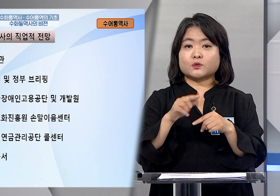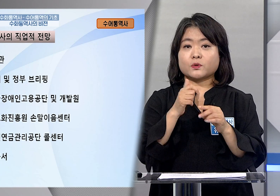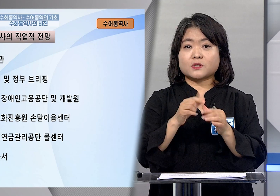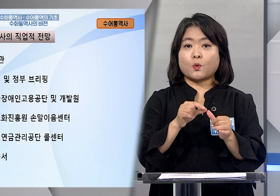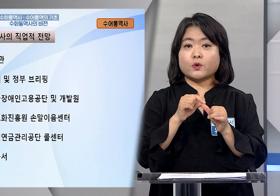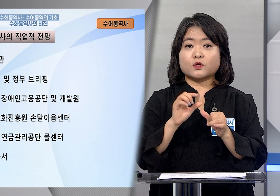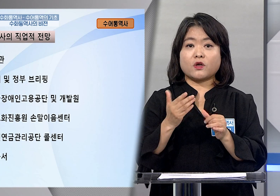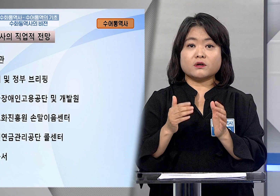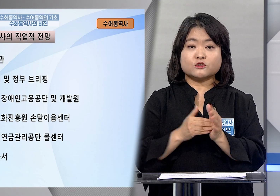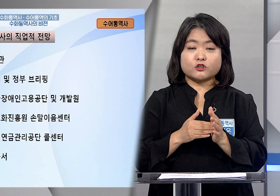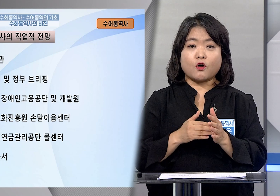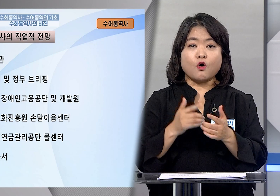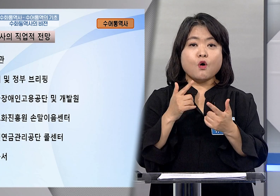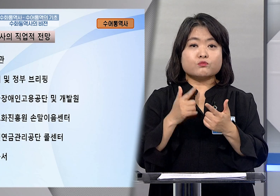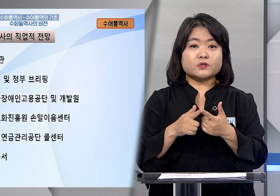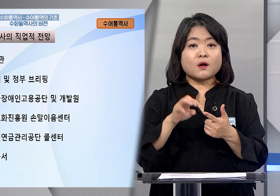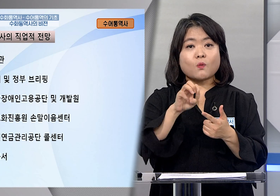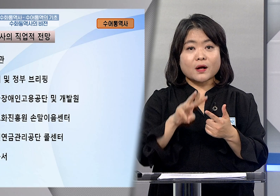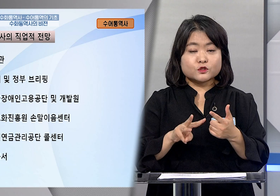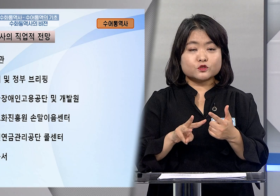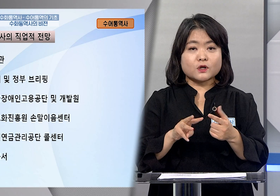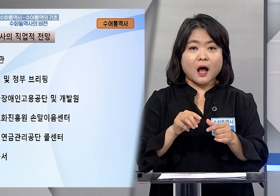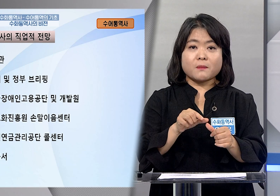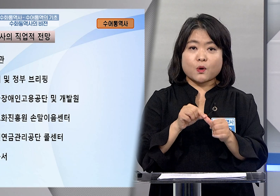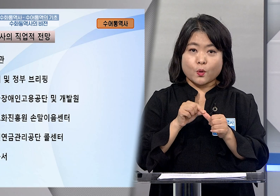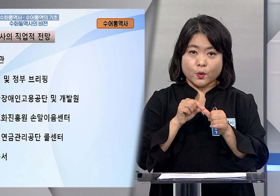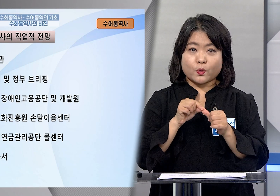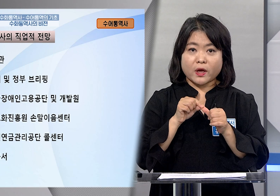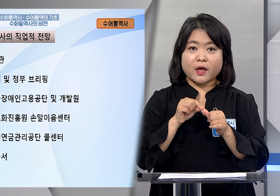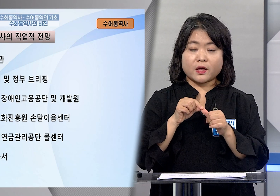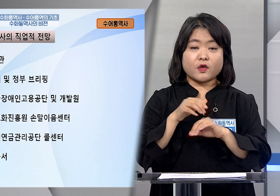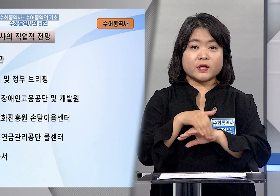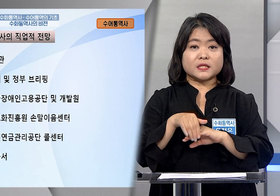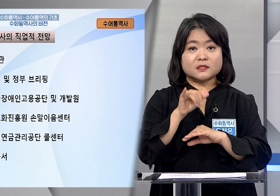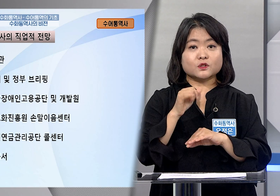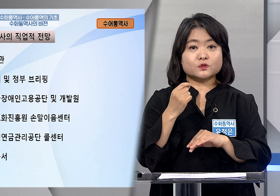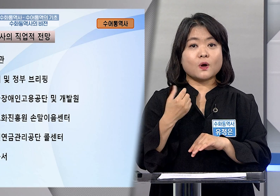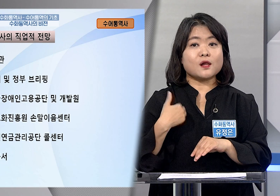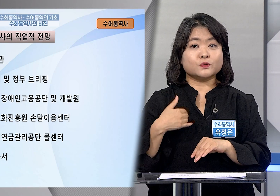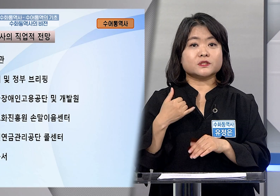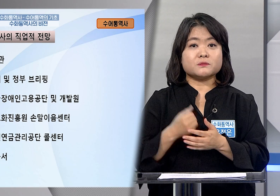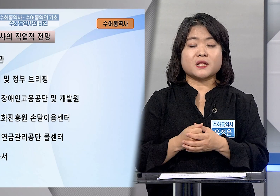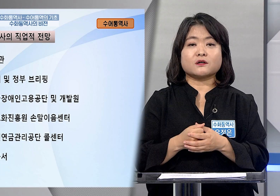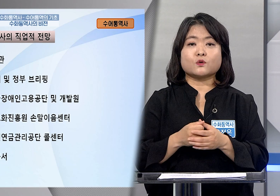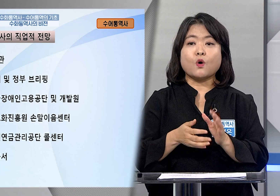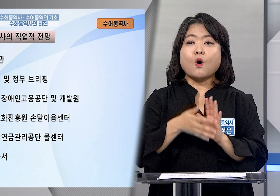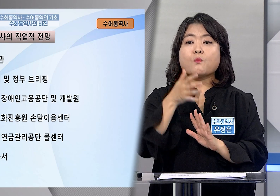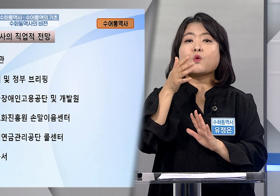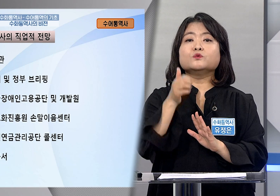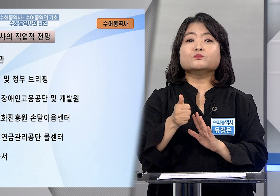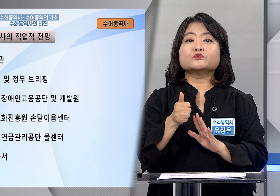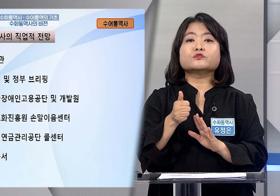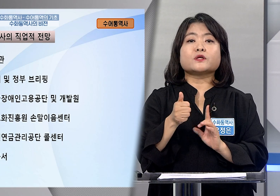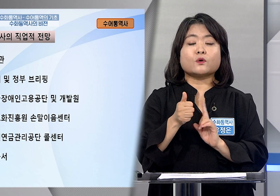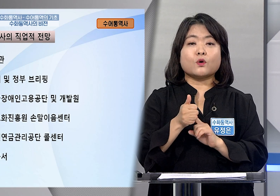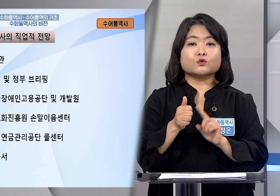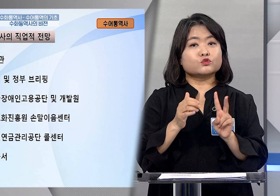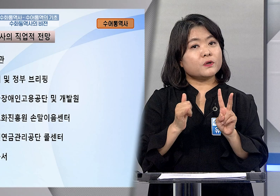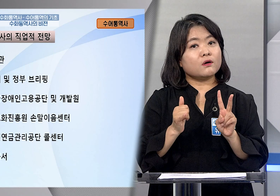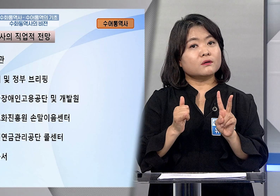수화통역사 고용이 되어 있고요. 부산과 광주가 아마 고용의 계획이 있는 것으로 알고 있습니다. 그리고 본부에도 2명